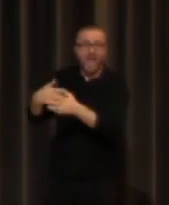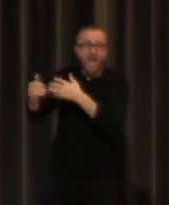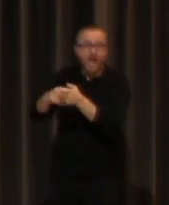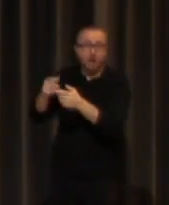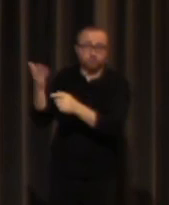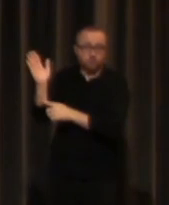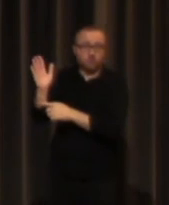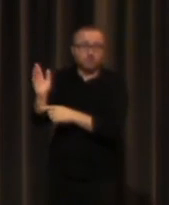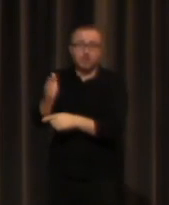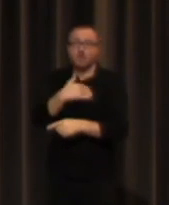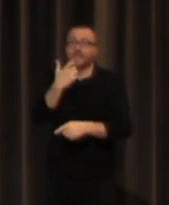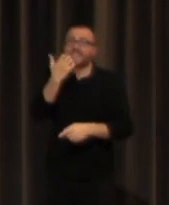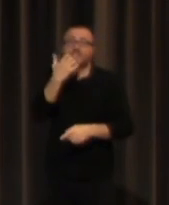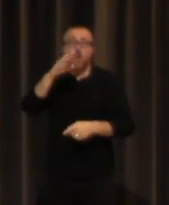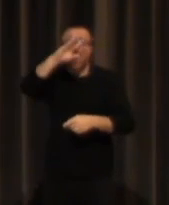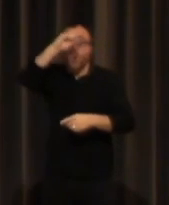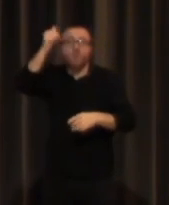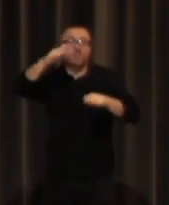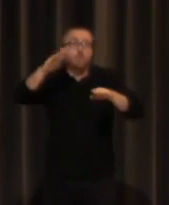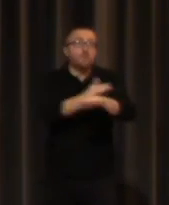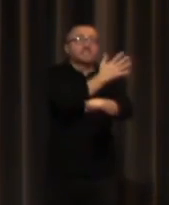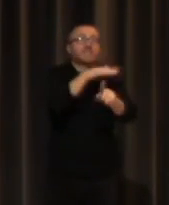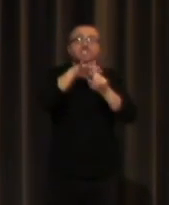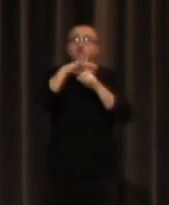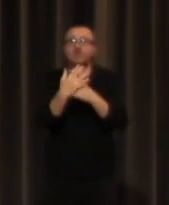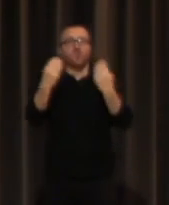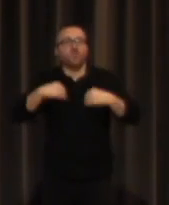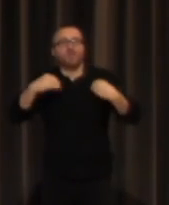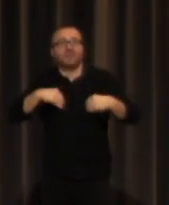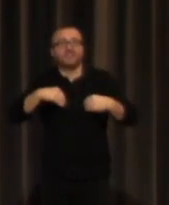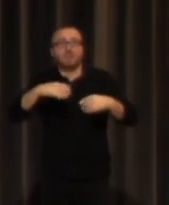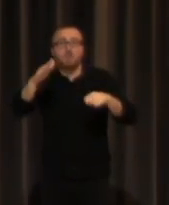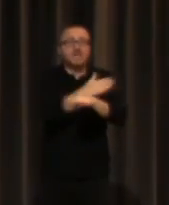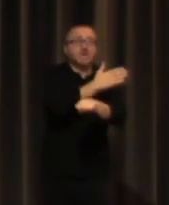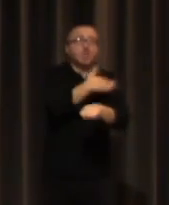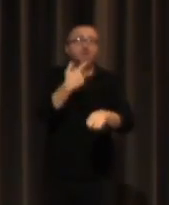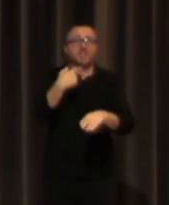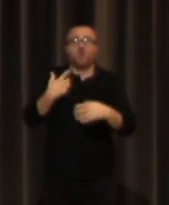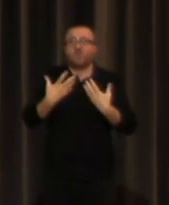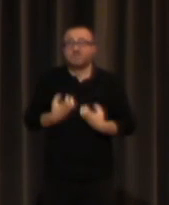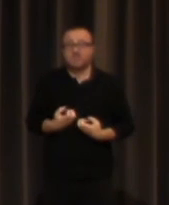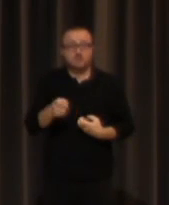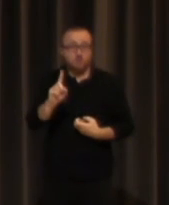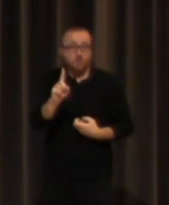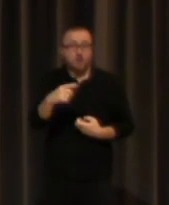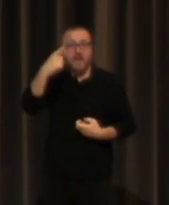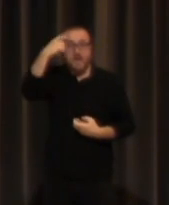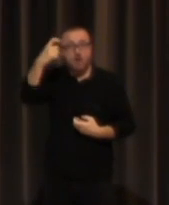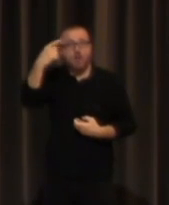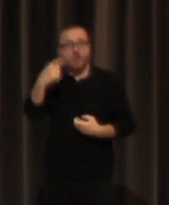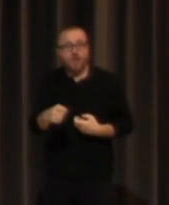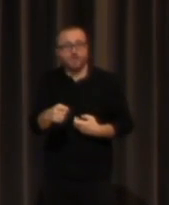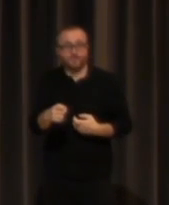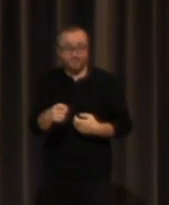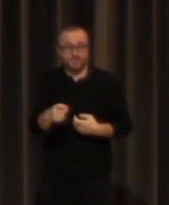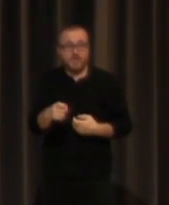passat bé, en els instants aquests. Més aviat jo diria que he intentat precisament fer entendre